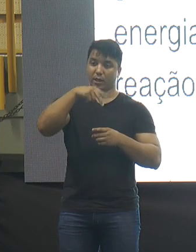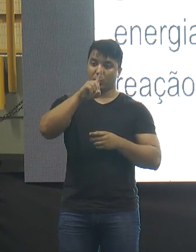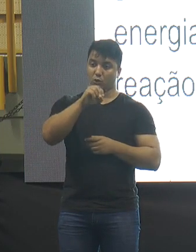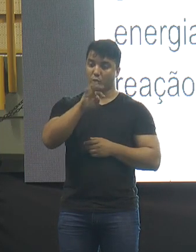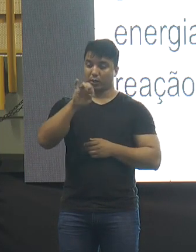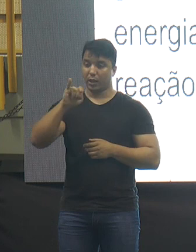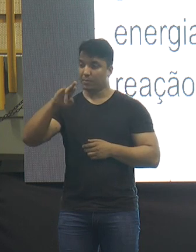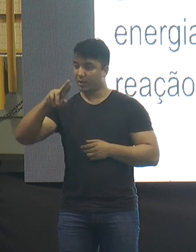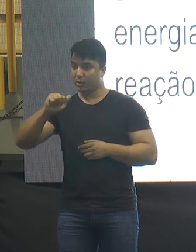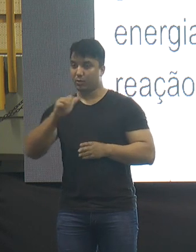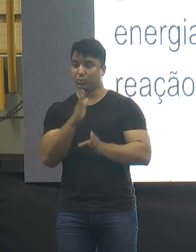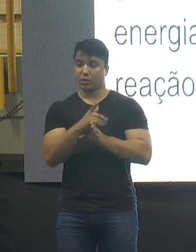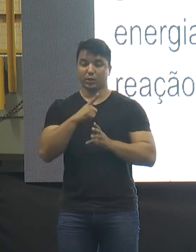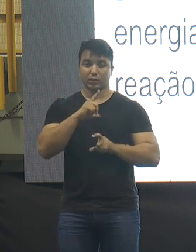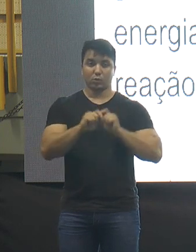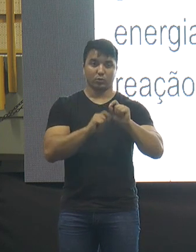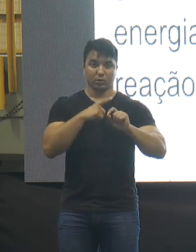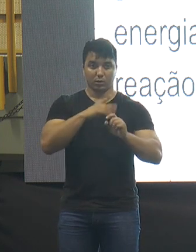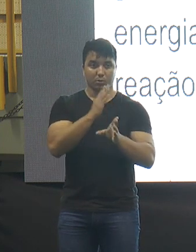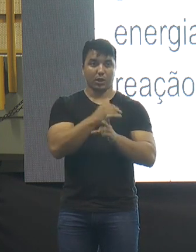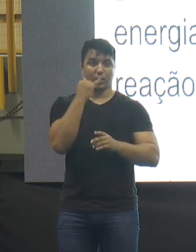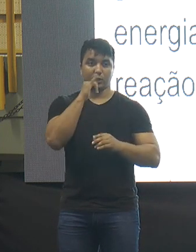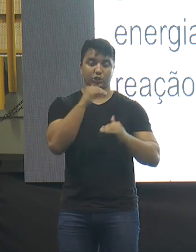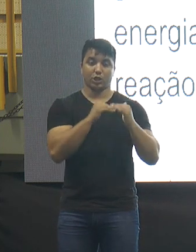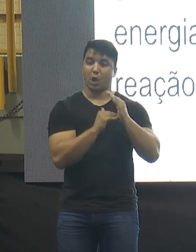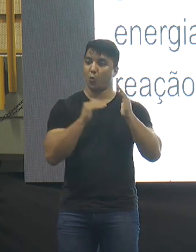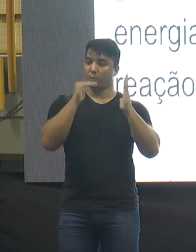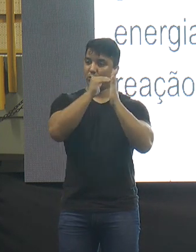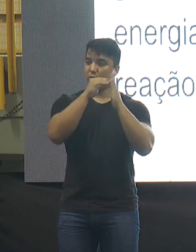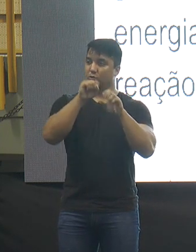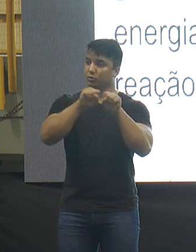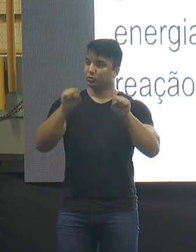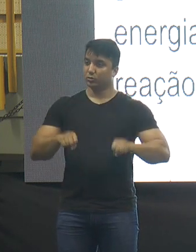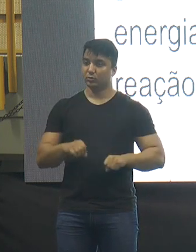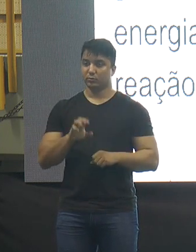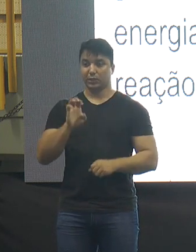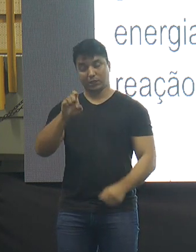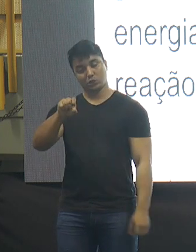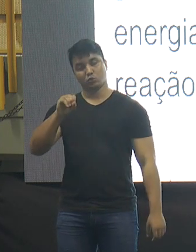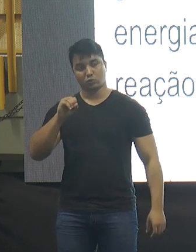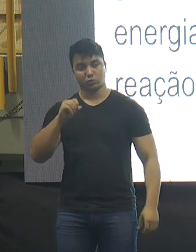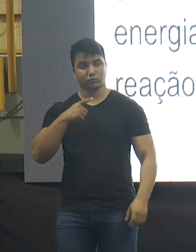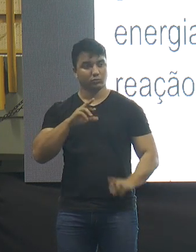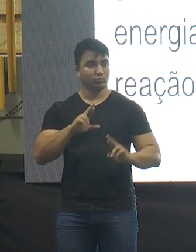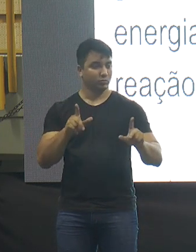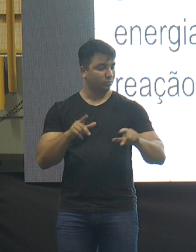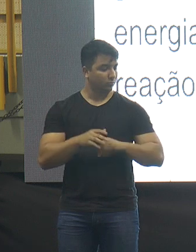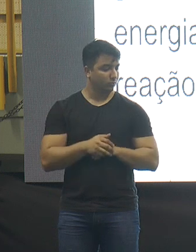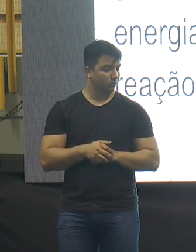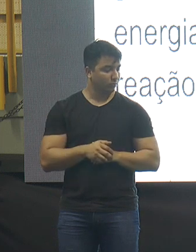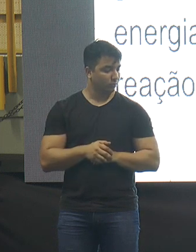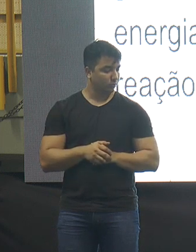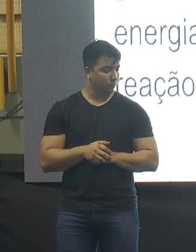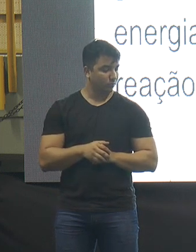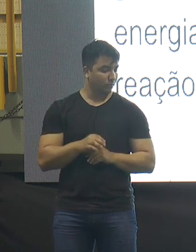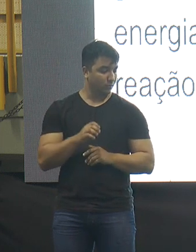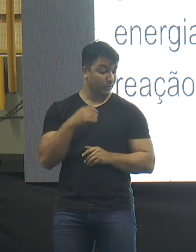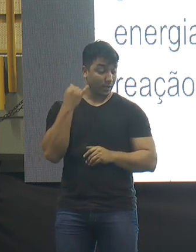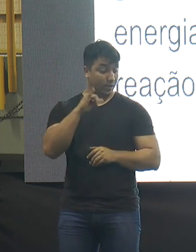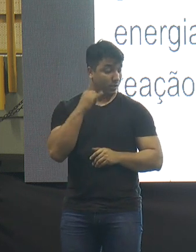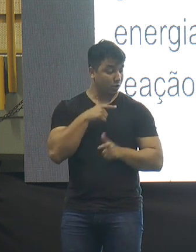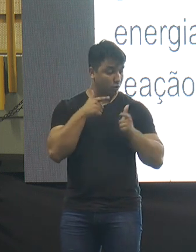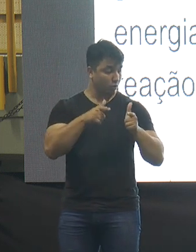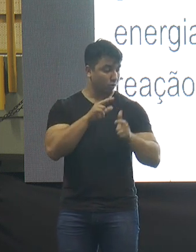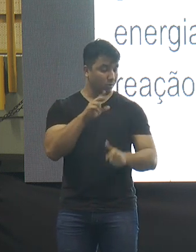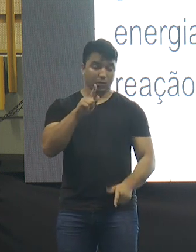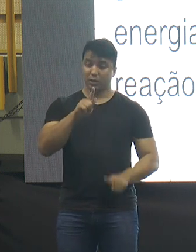pois ocorre mediante aumento de energia do sistema. Endoiso. Iso. 4. A energia